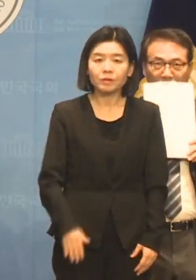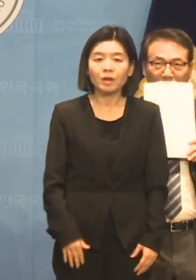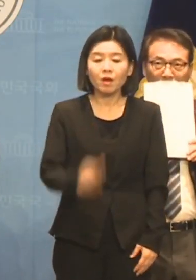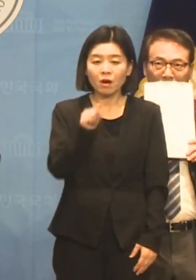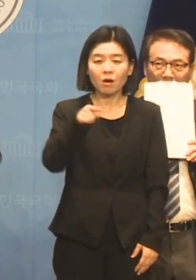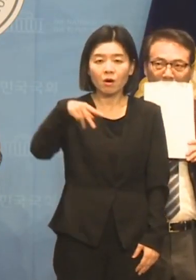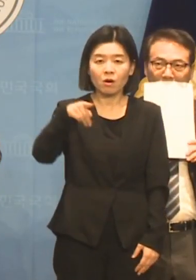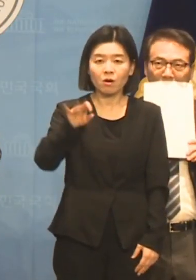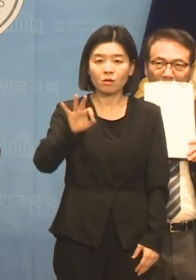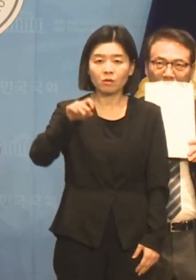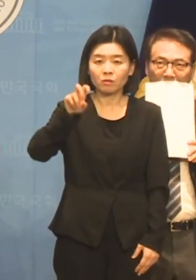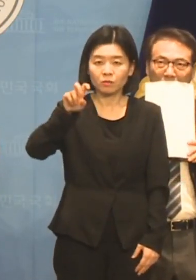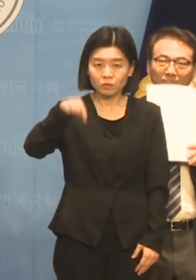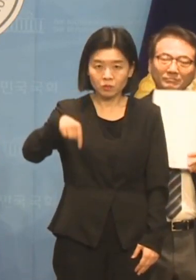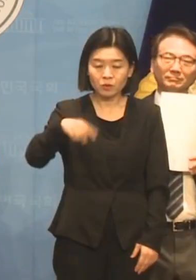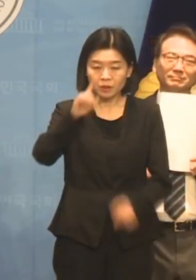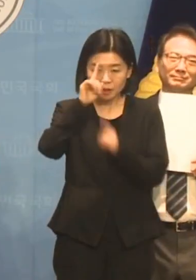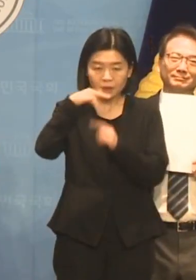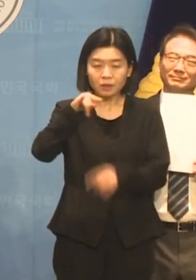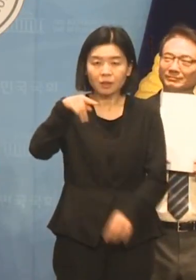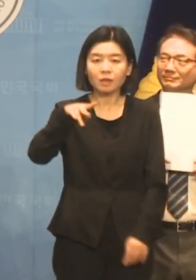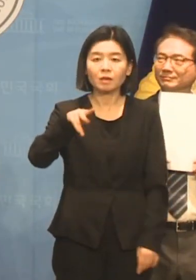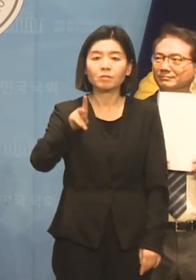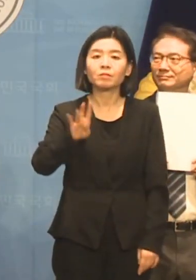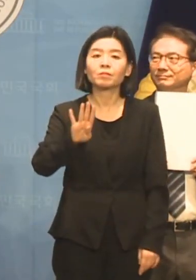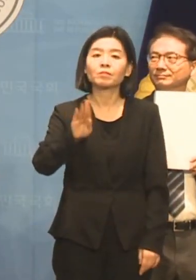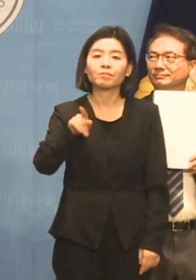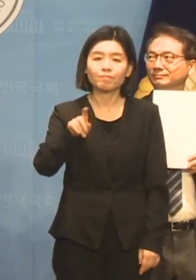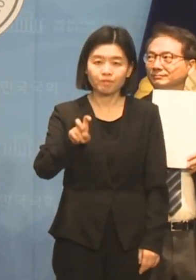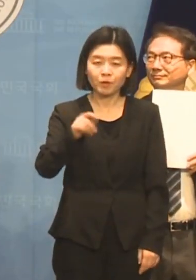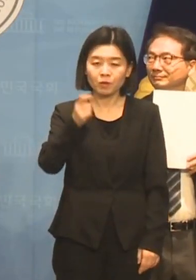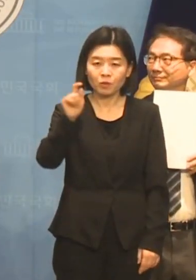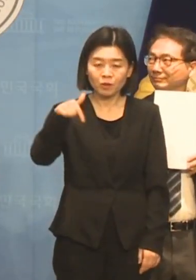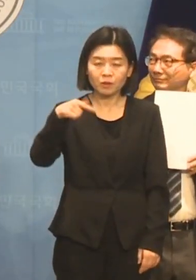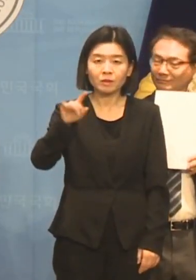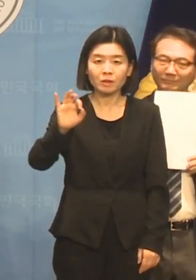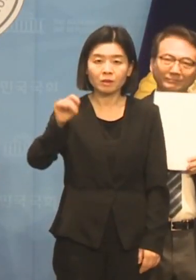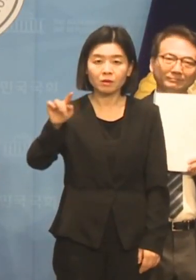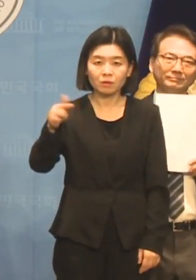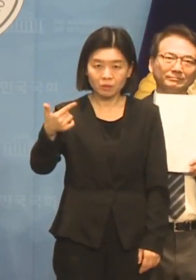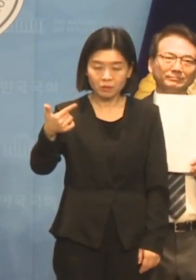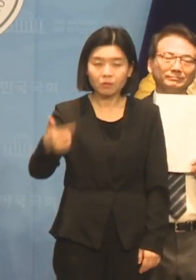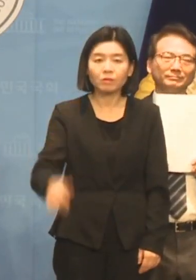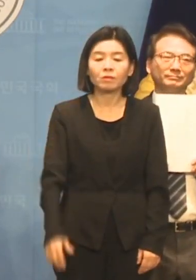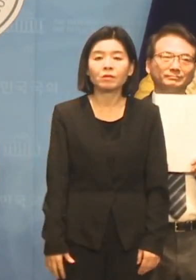허성무 의원님 오셨습니다. 이재건 의원님 오셨습니다. 곽상원 의원님 오셨습니다.